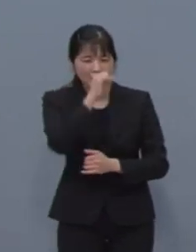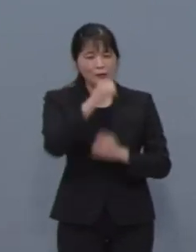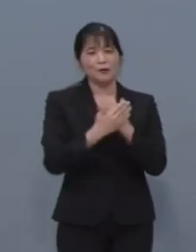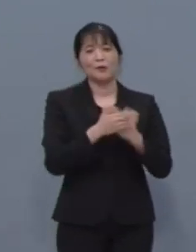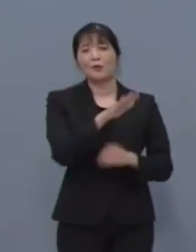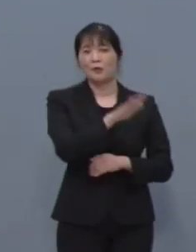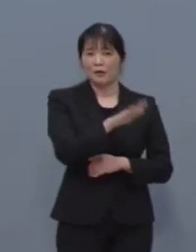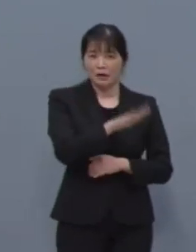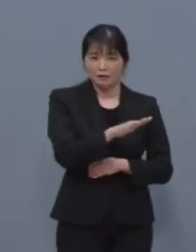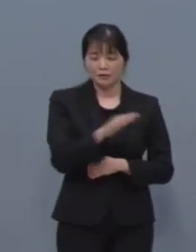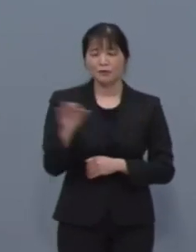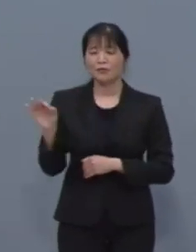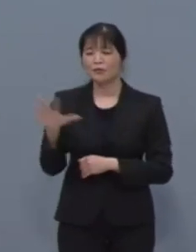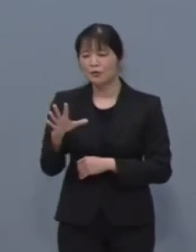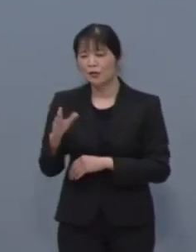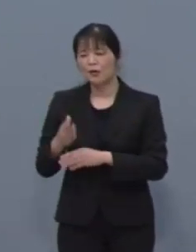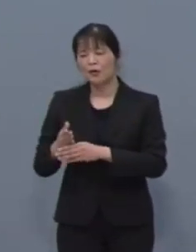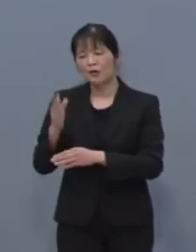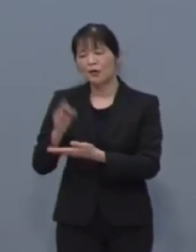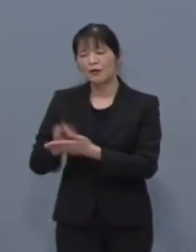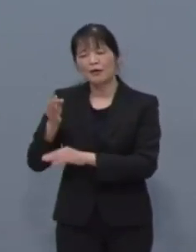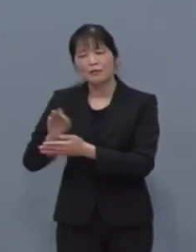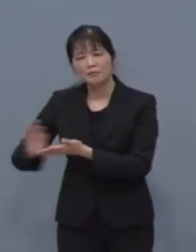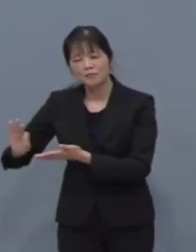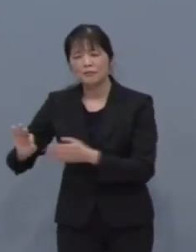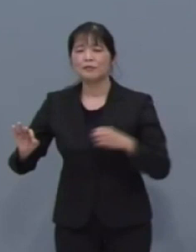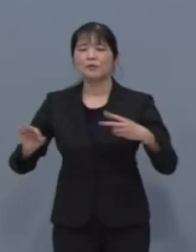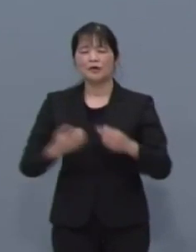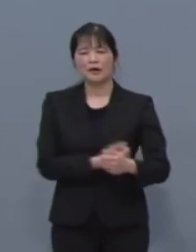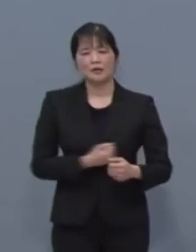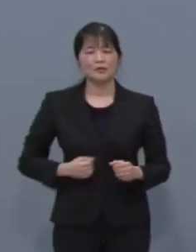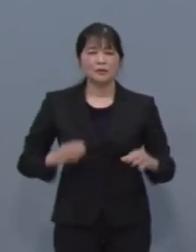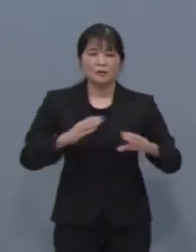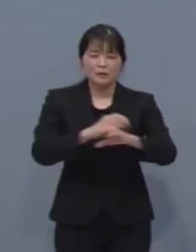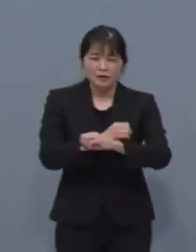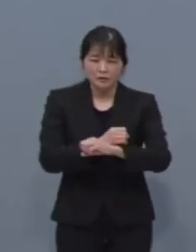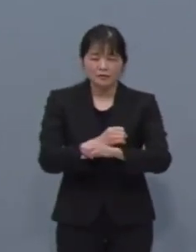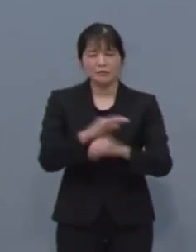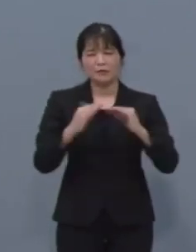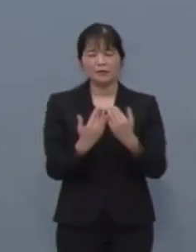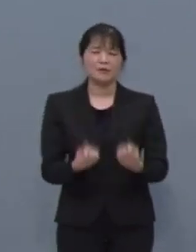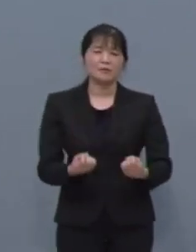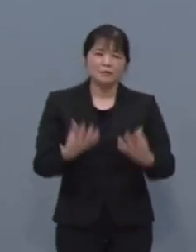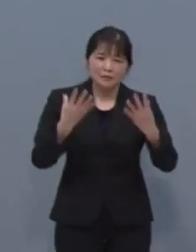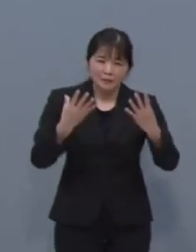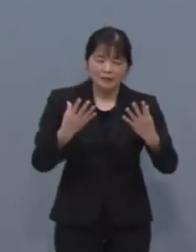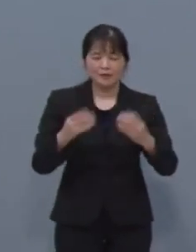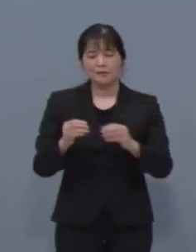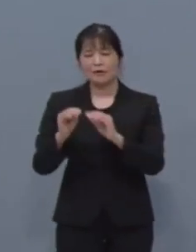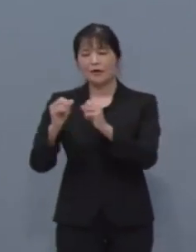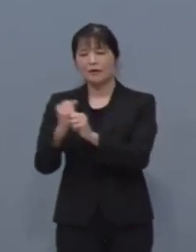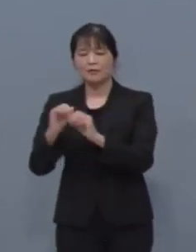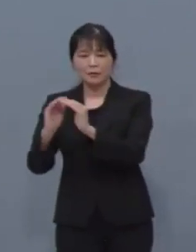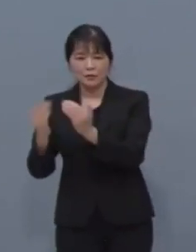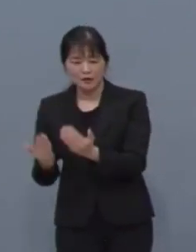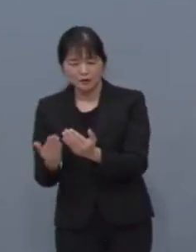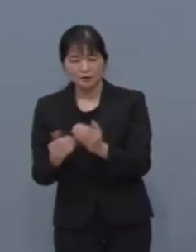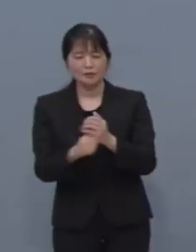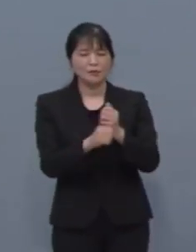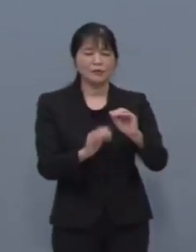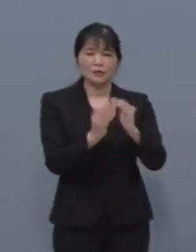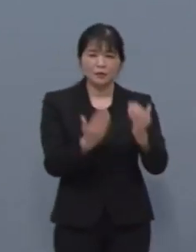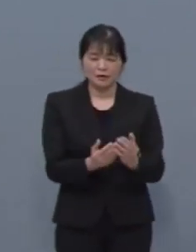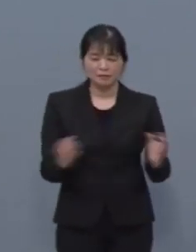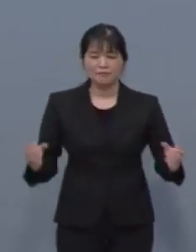ものはない勇気を失うと全てを失ってしまうミソであるとクソダルの四季を外すと全部クソがるに